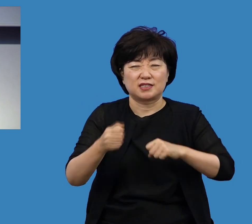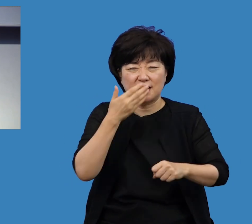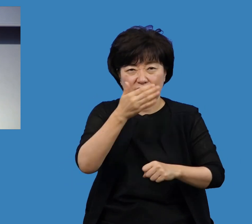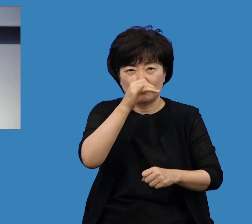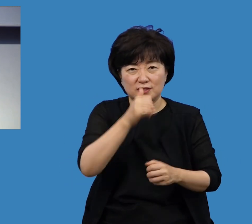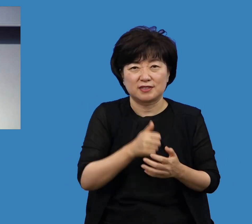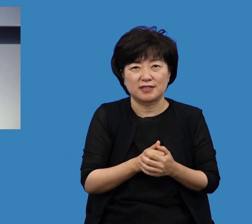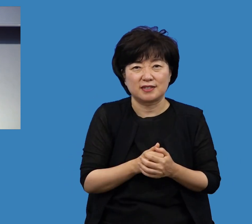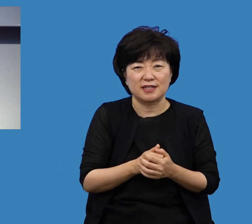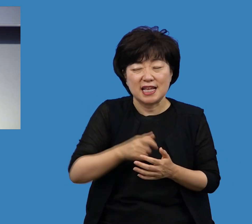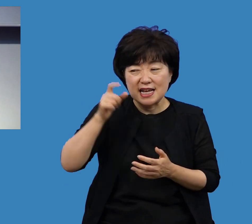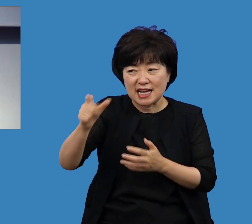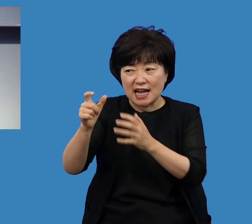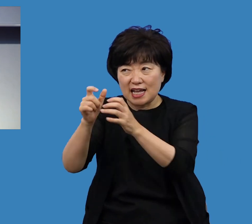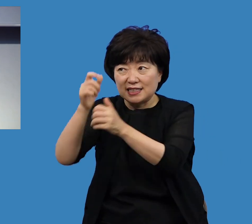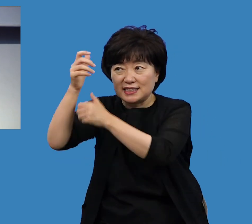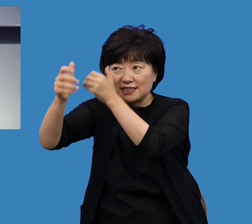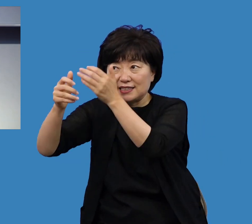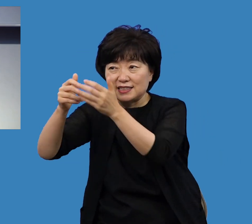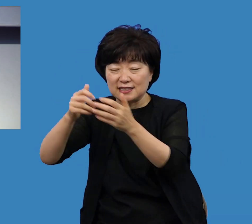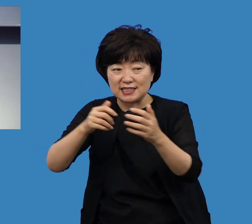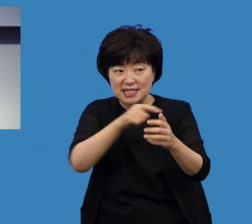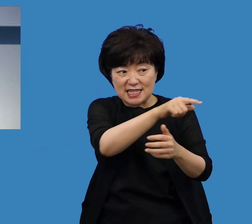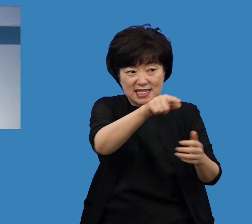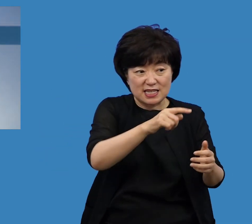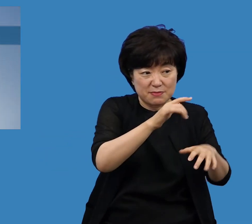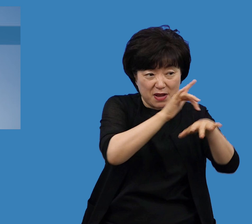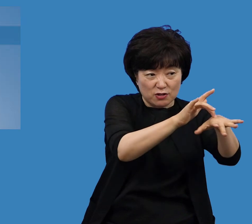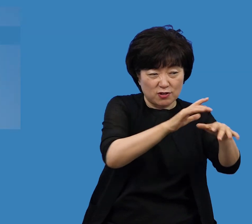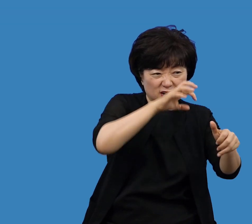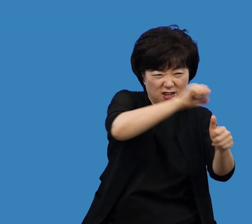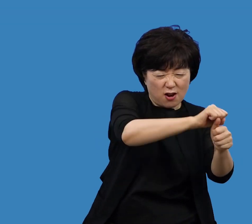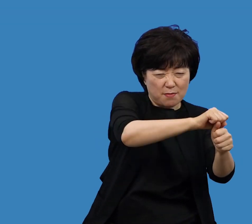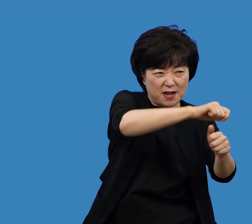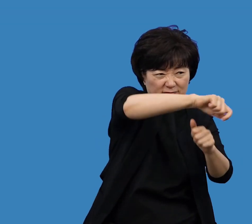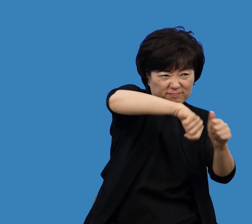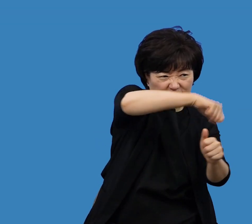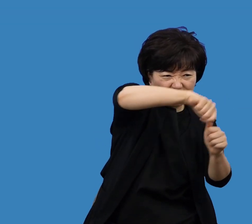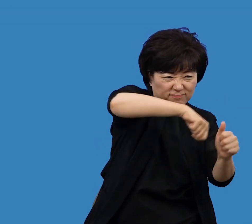강한 자를 결박하시고 우리를 자유케 하실 줄 믿습니다.